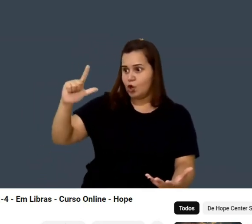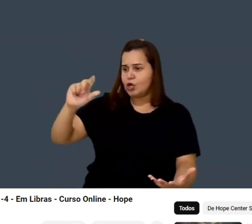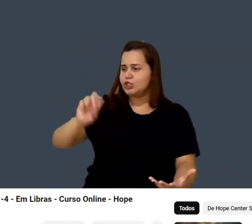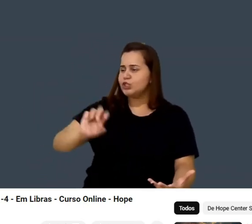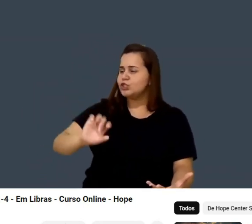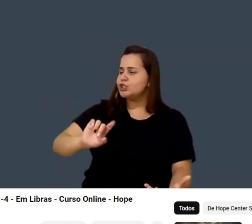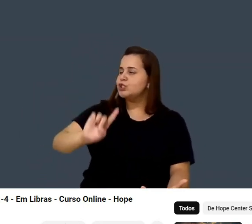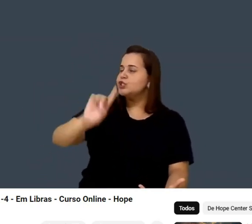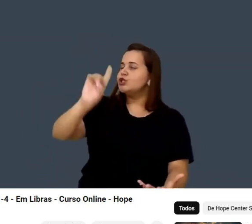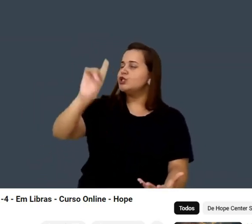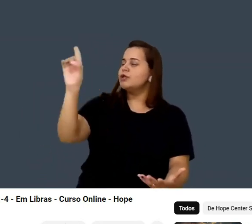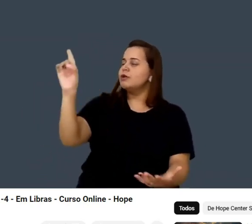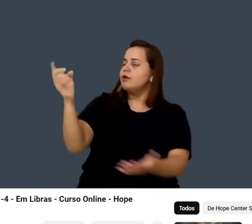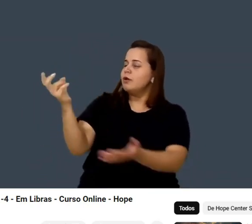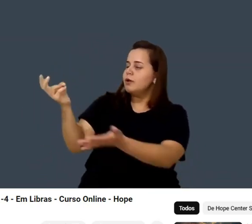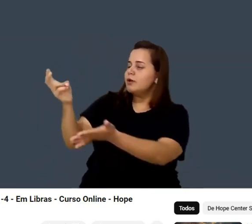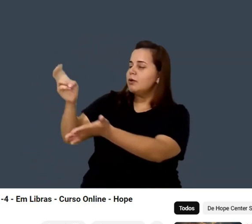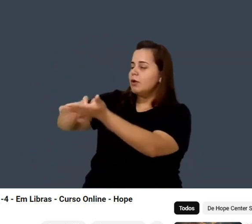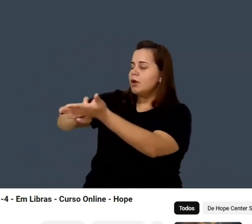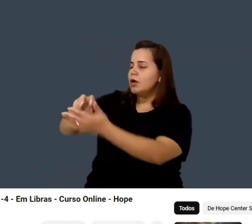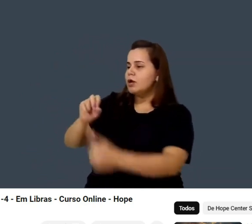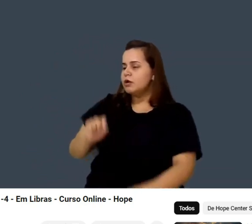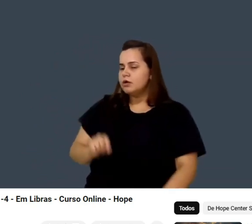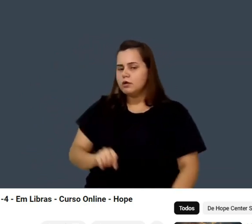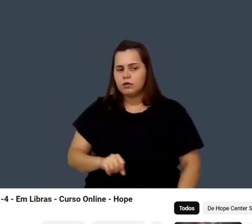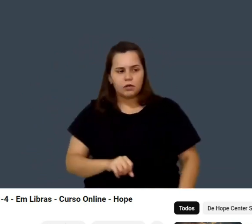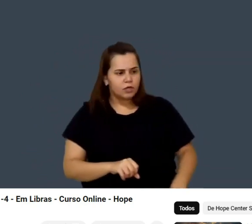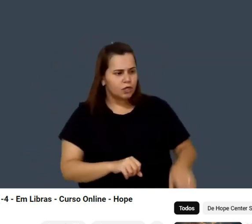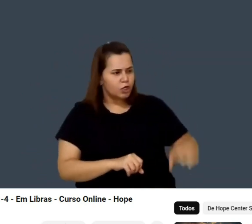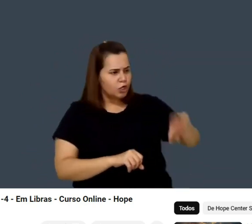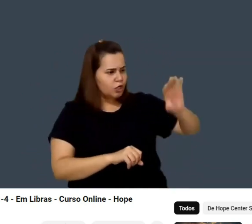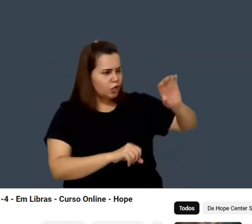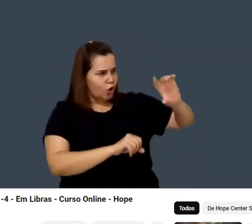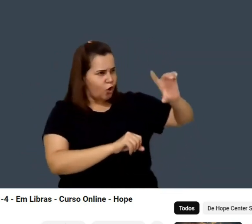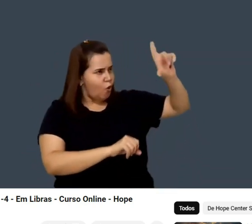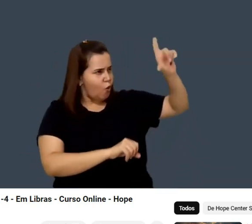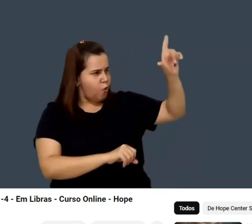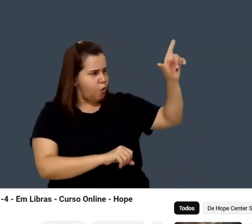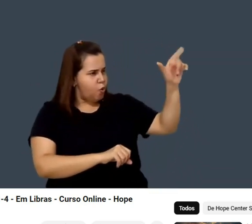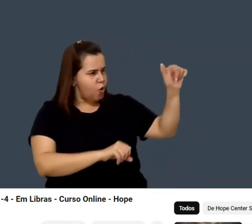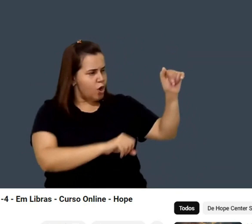ele já tinha separado o dia, a manhã,